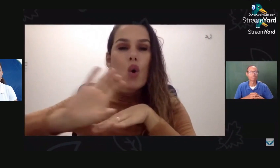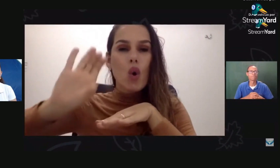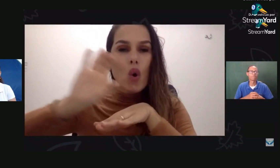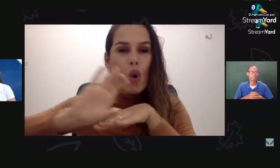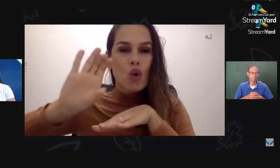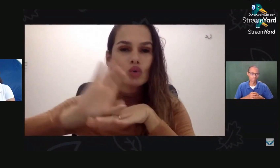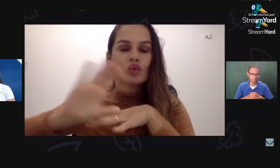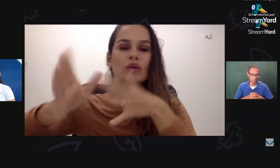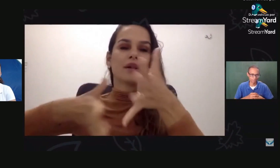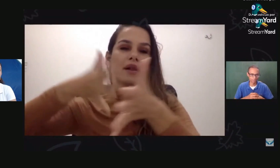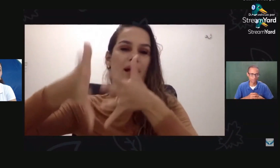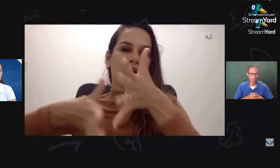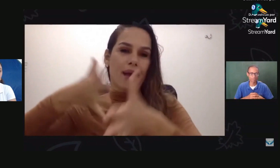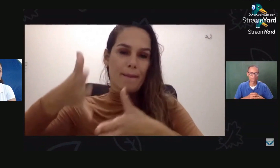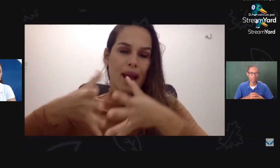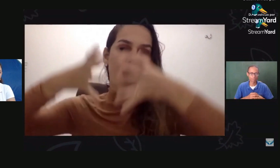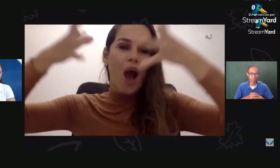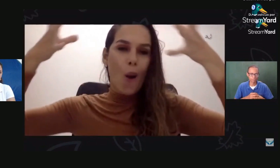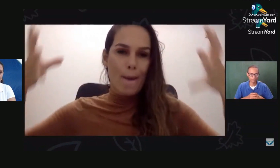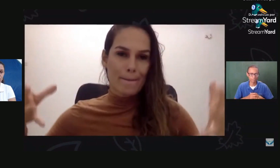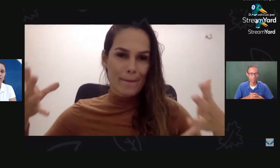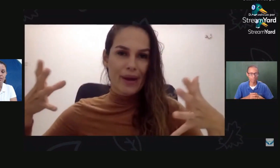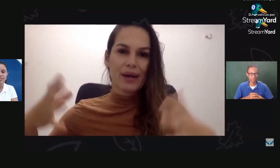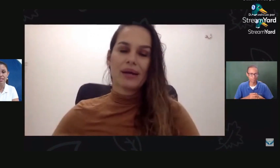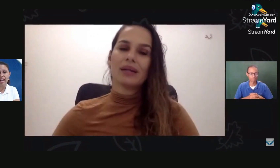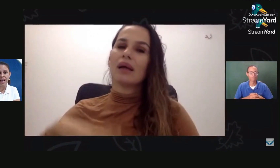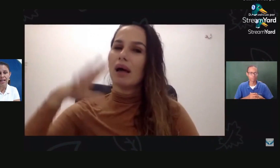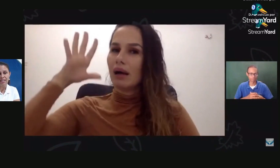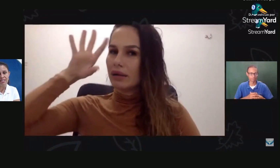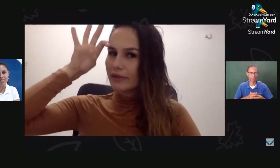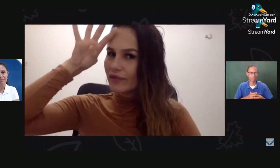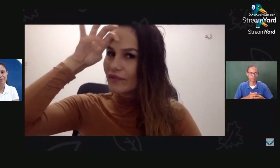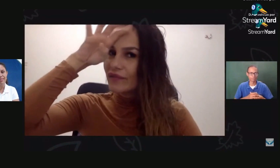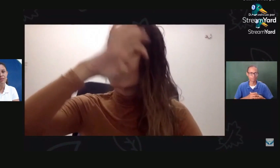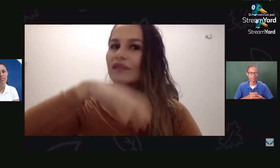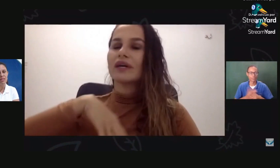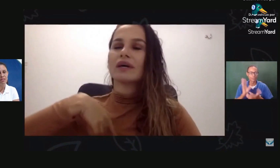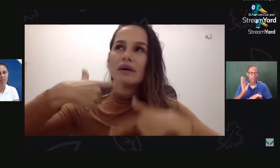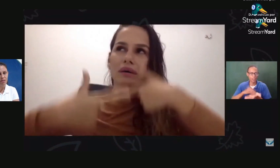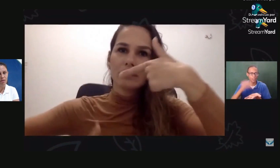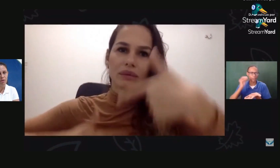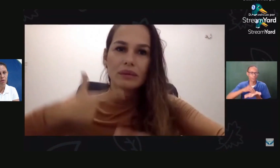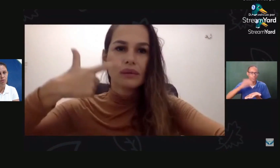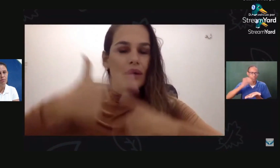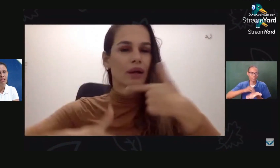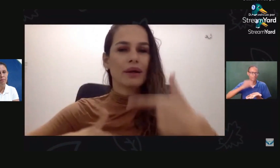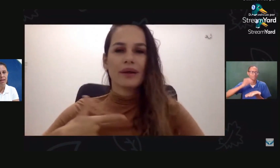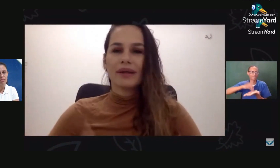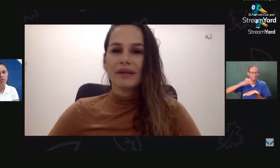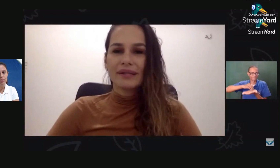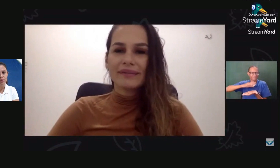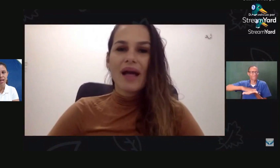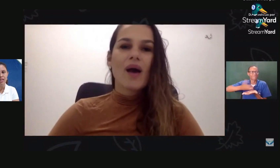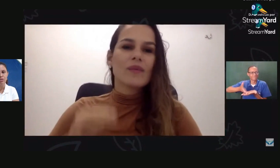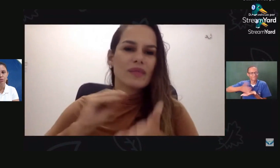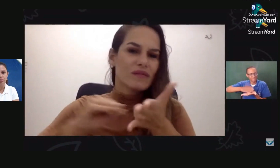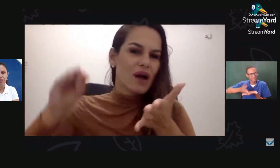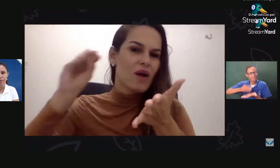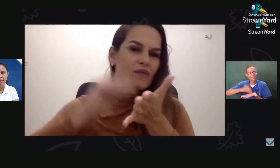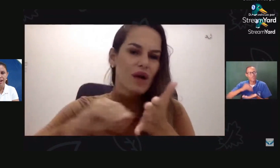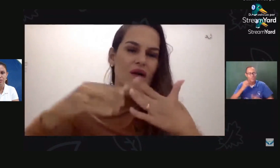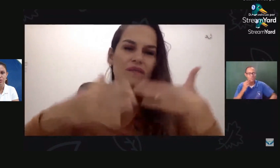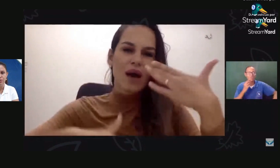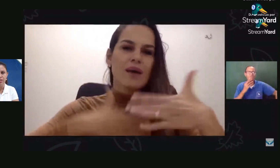havia pouco intérprete, havia pouco curso, né, de língua de sinais. Então, assim, houve então mais uma dificuldade,